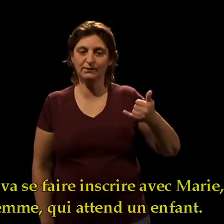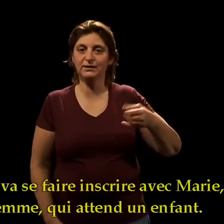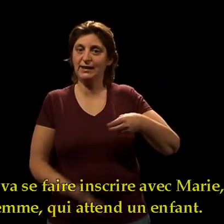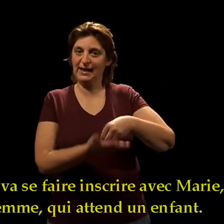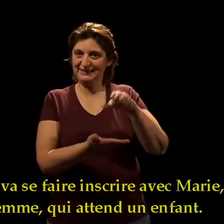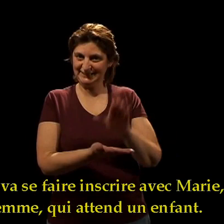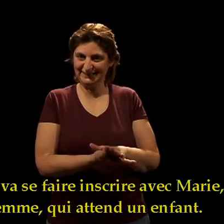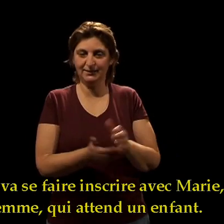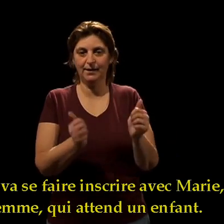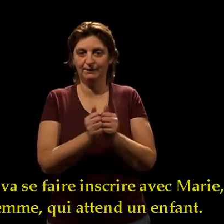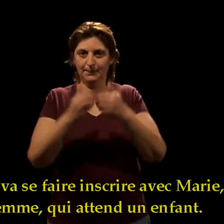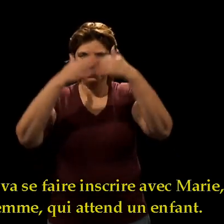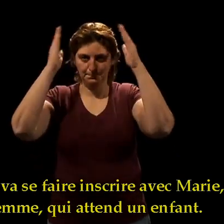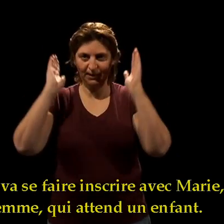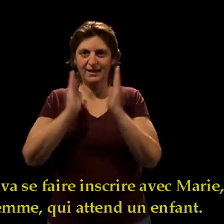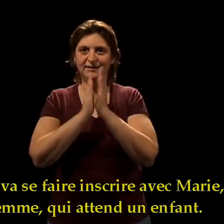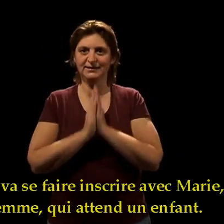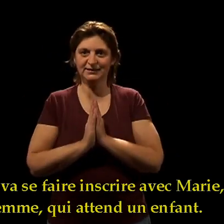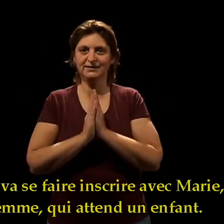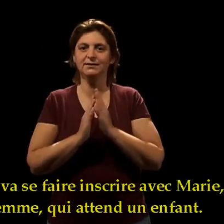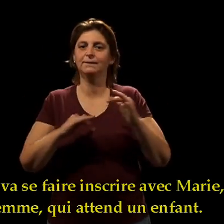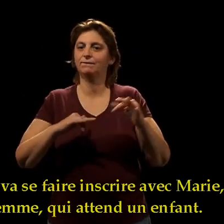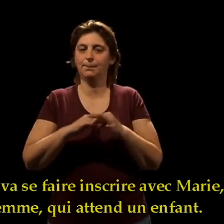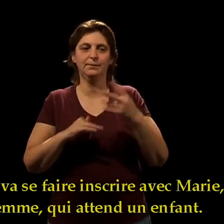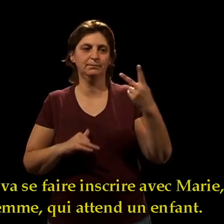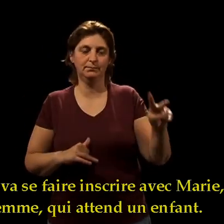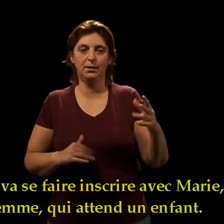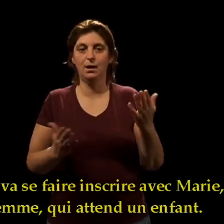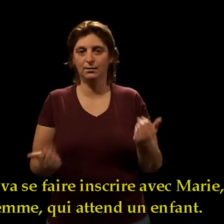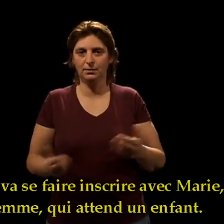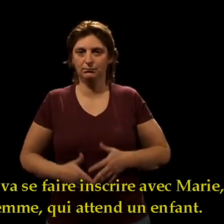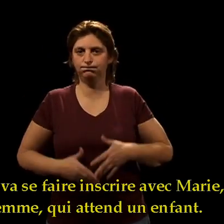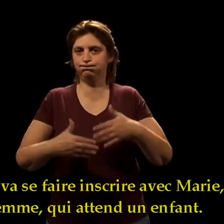Joseph va se faire inscrire avec Marie, sa femme, qui attend un enfant.